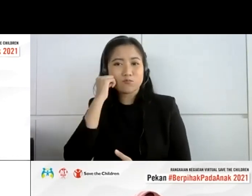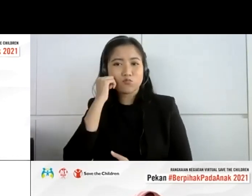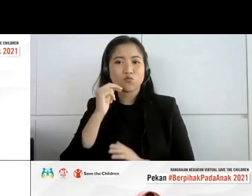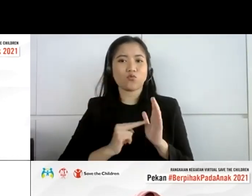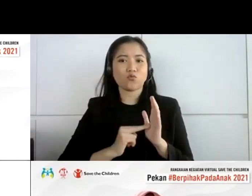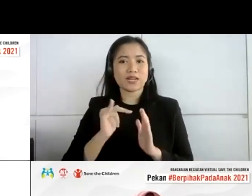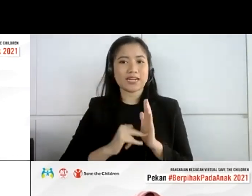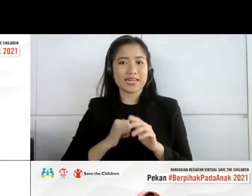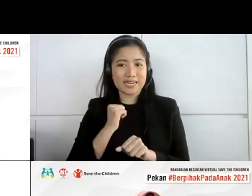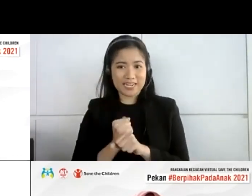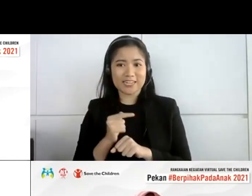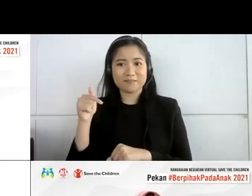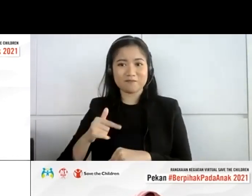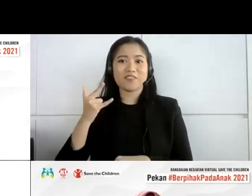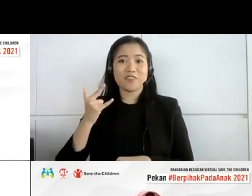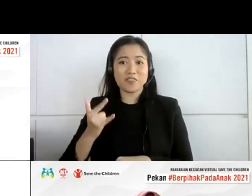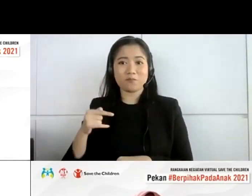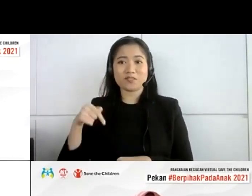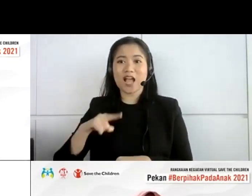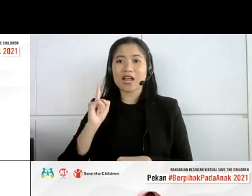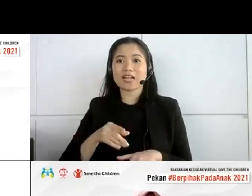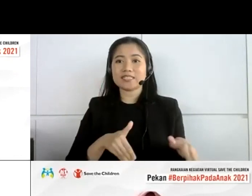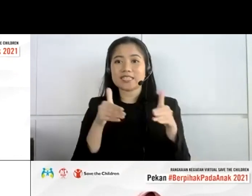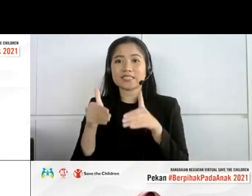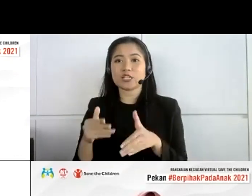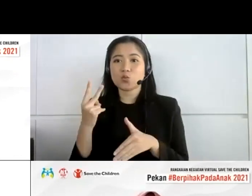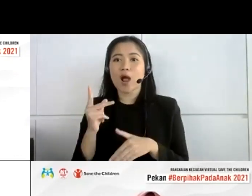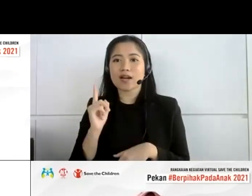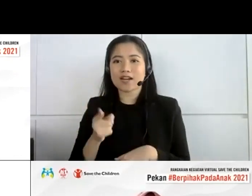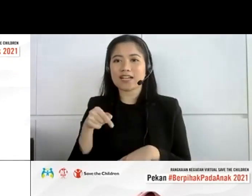untuk tetap di tempatmu. Kita ada sesi yang kedua lagi. Kita akan break dulu.